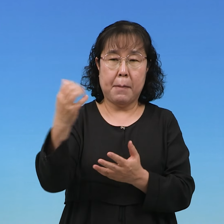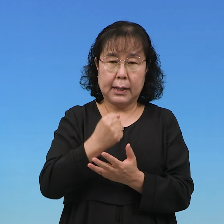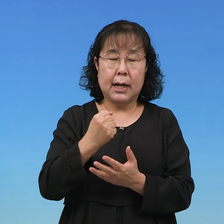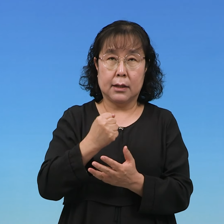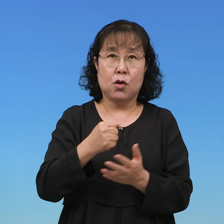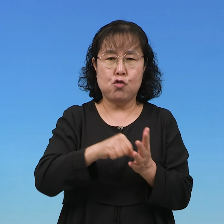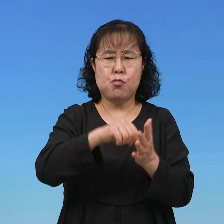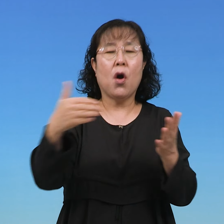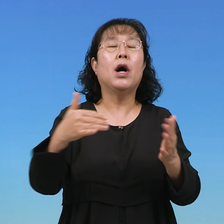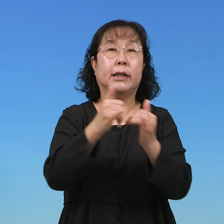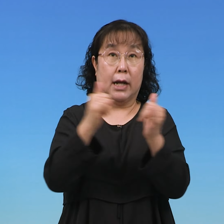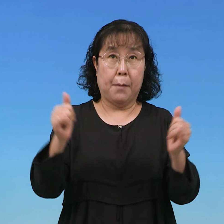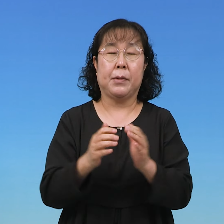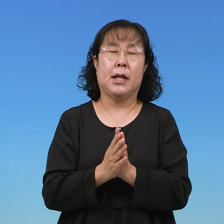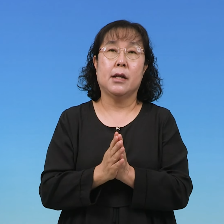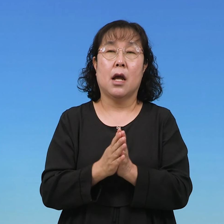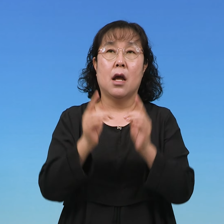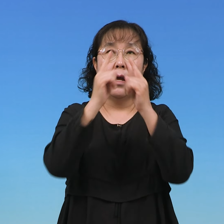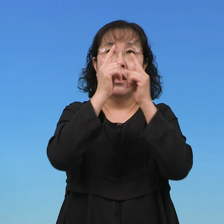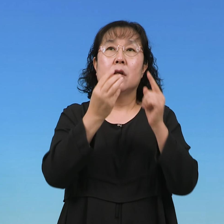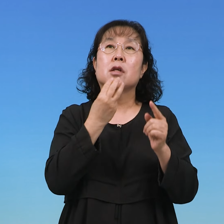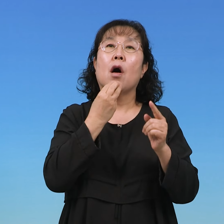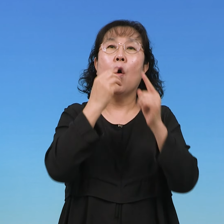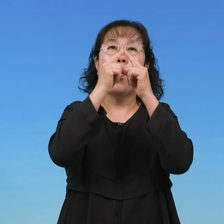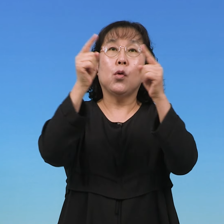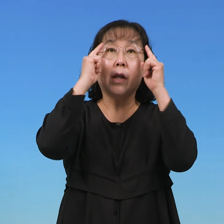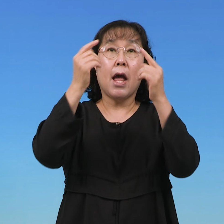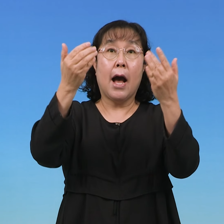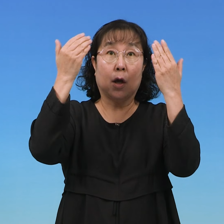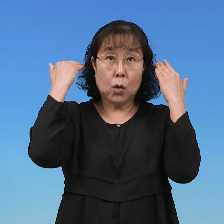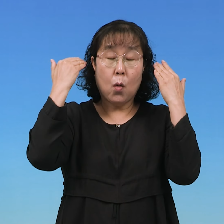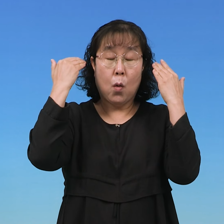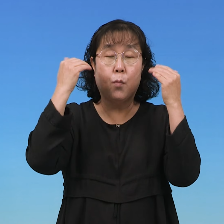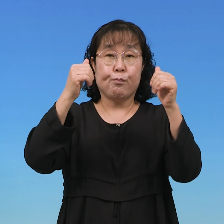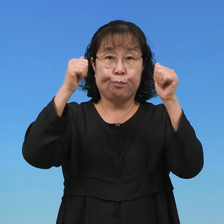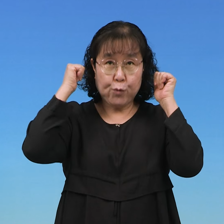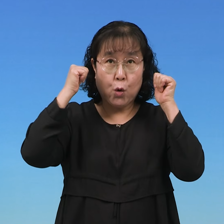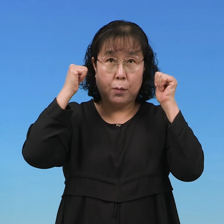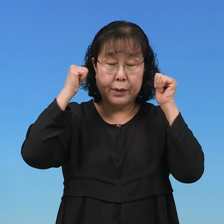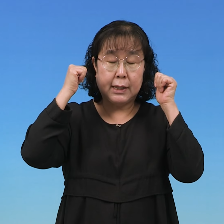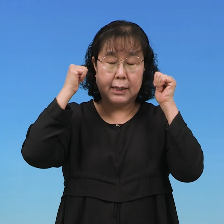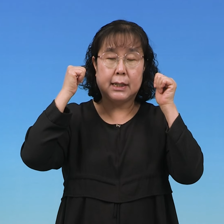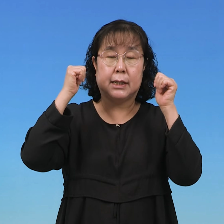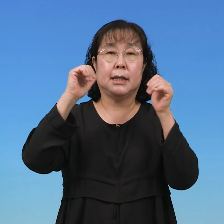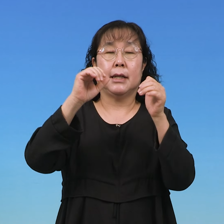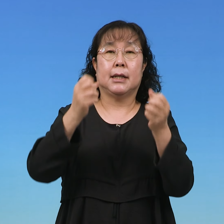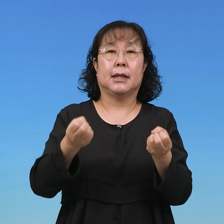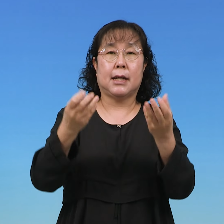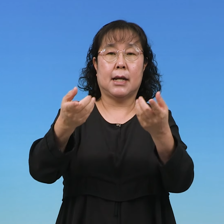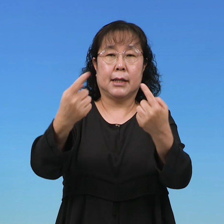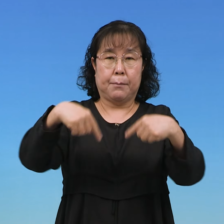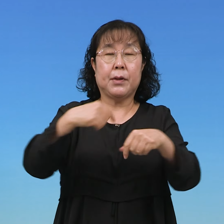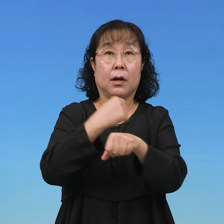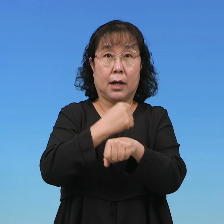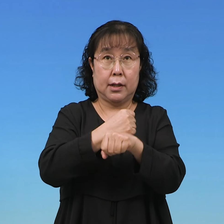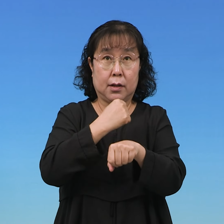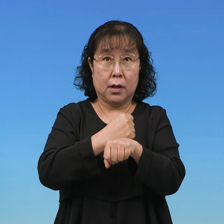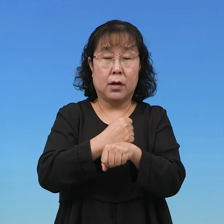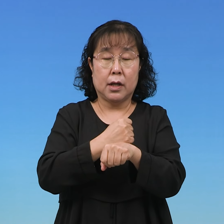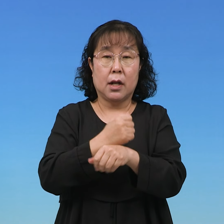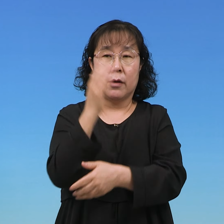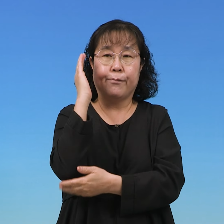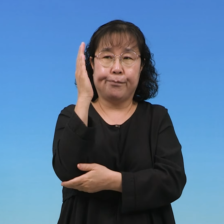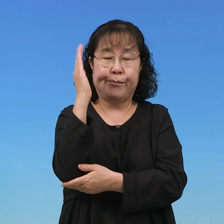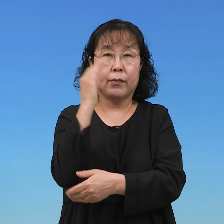서울대학교 졸업식에 초대되어서 축사를 했는데 그 중에 한 대목이 굉장히 많은 사람들에게